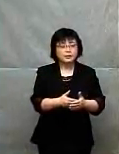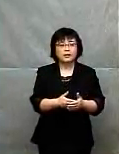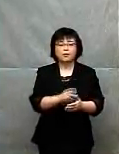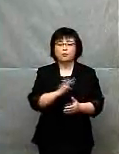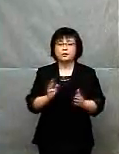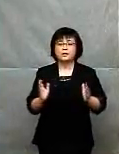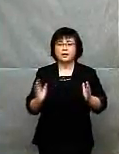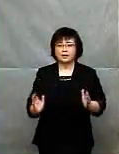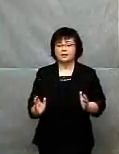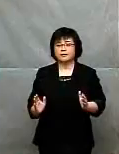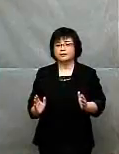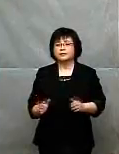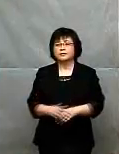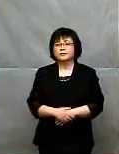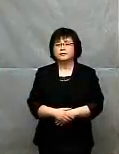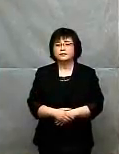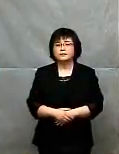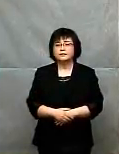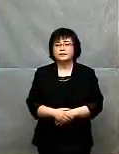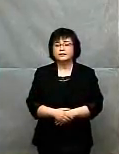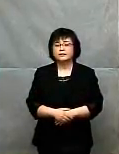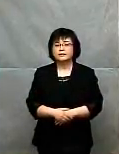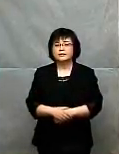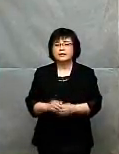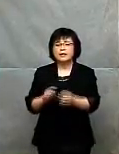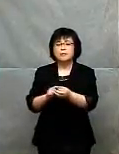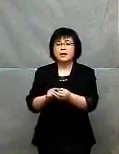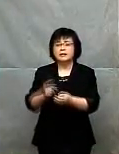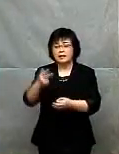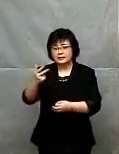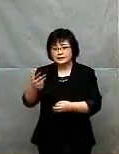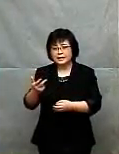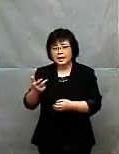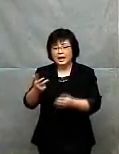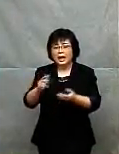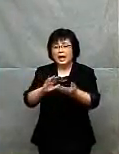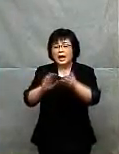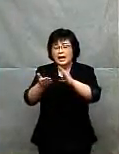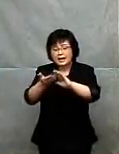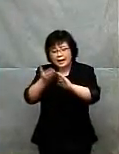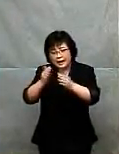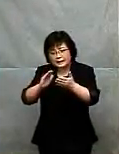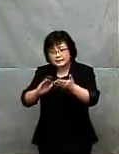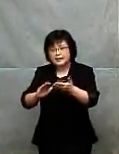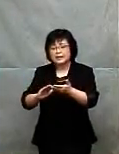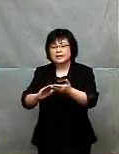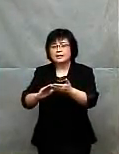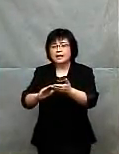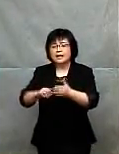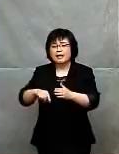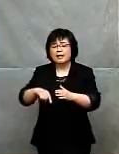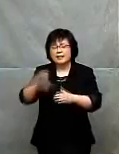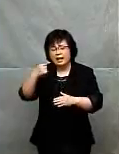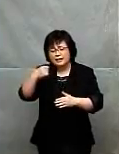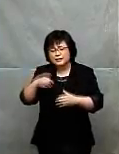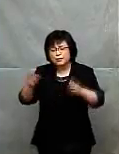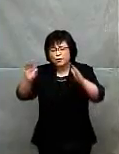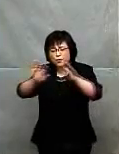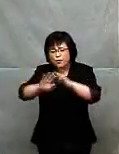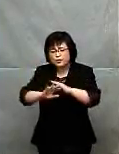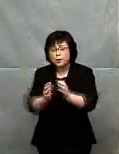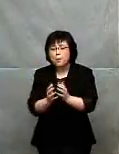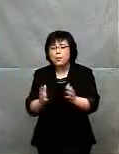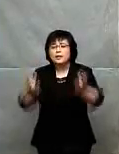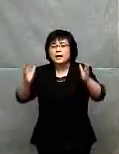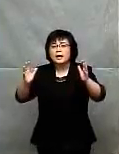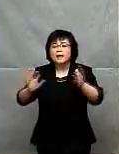の3日間、県と山形市で花笠の華麗な舞で真夏の夜を彩る山形花笠祭